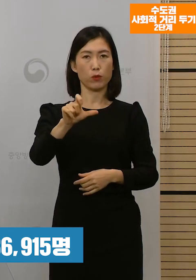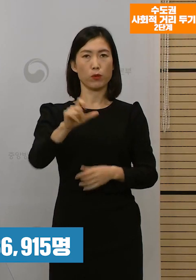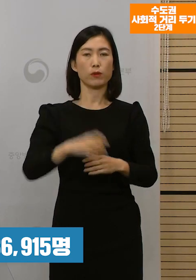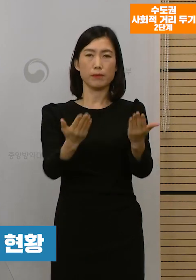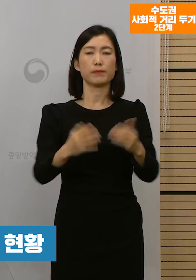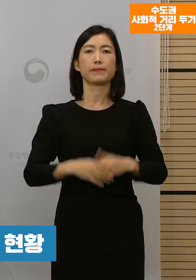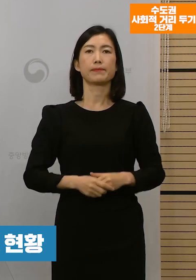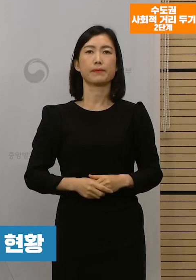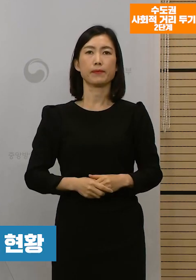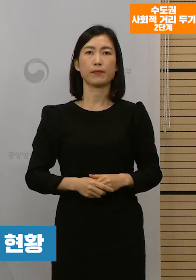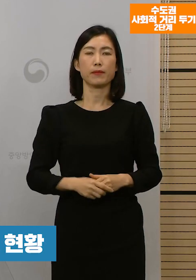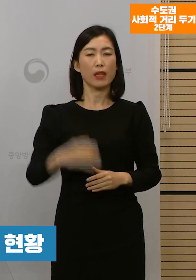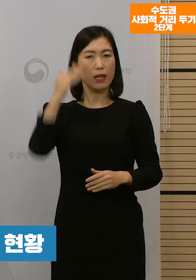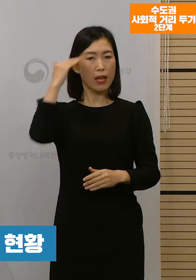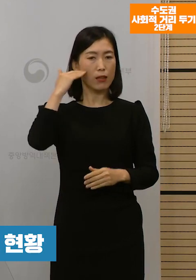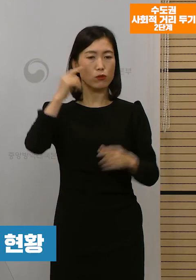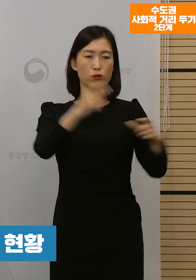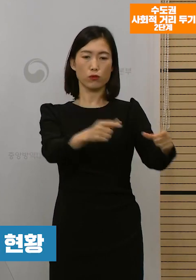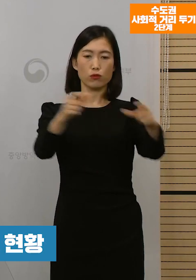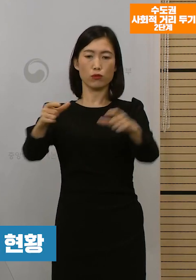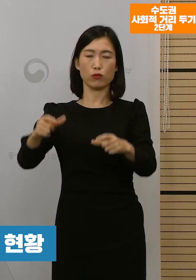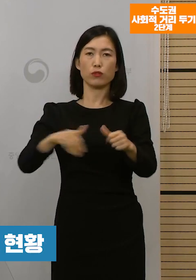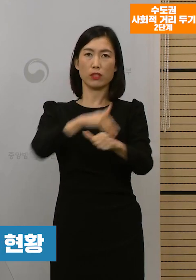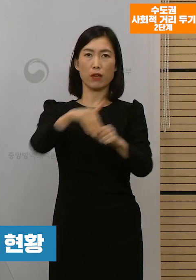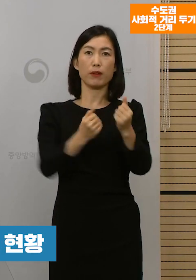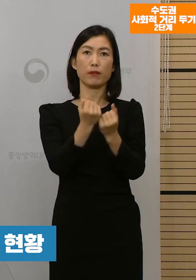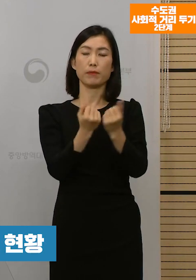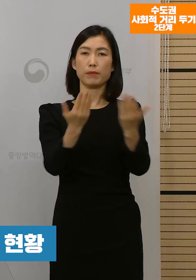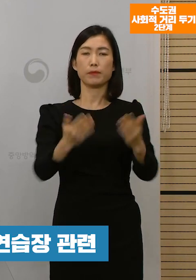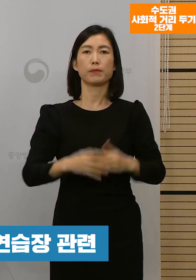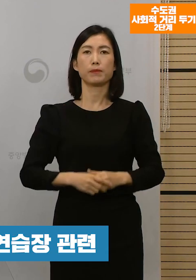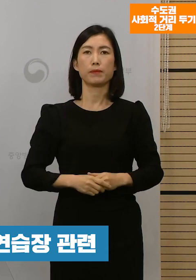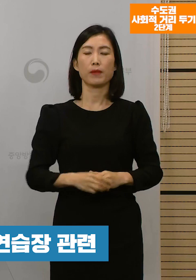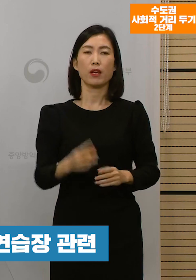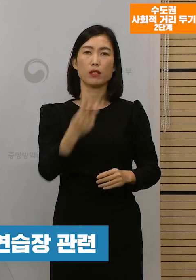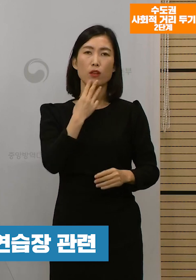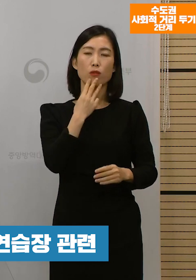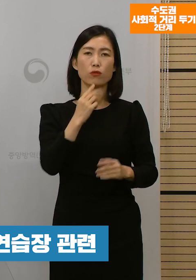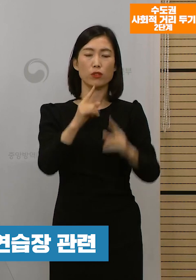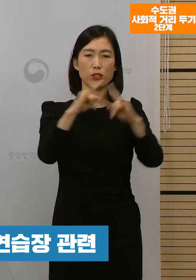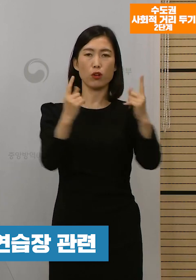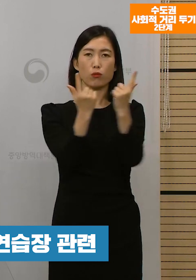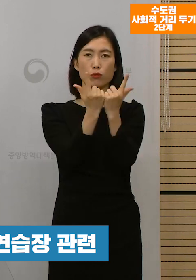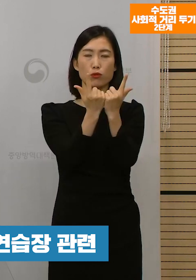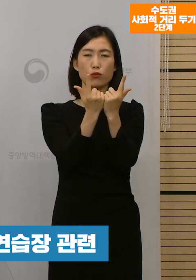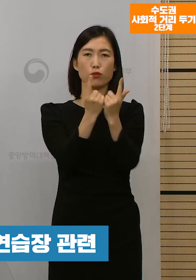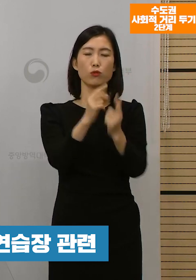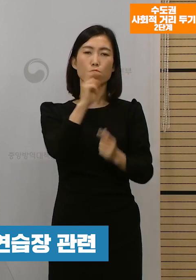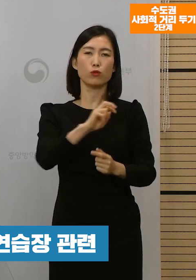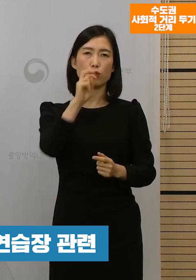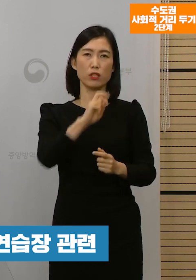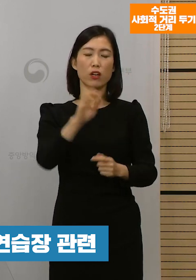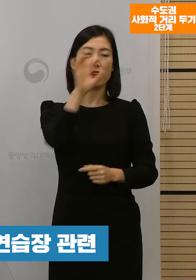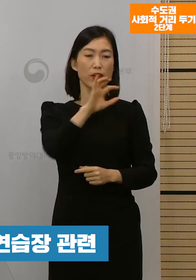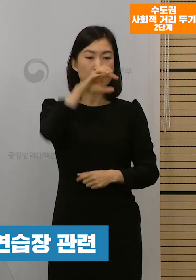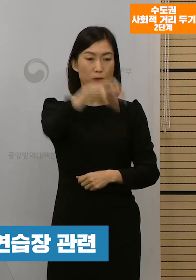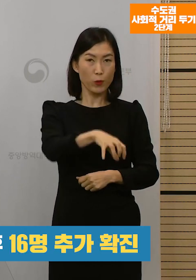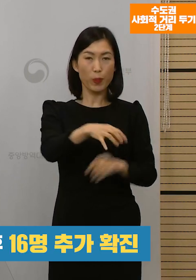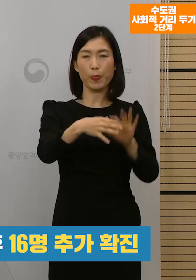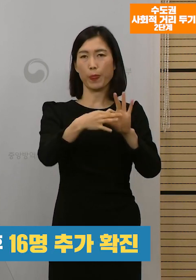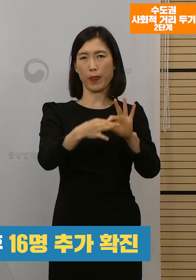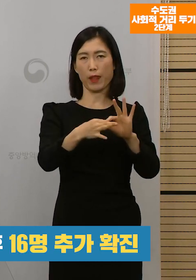36,915명입니다. 국내 주요 발생 현황을 말씀드리겠습니다. 서울 성북구의 뮤지컬 연습장과